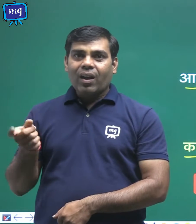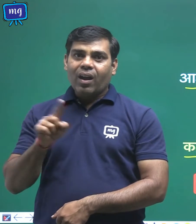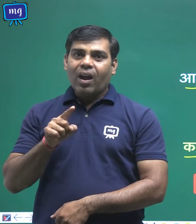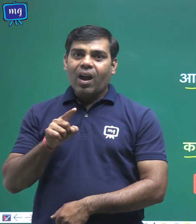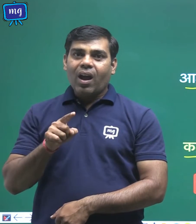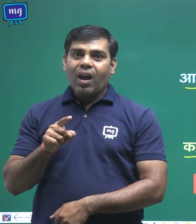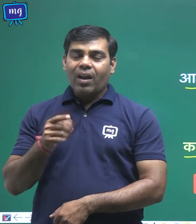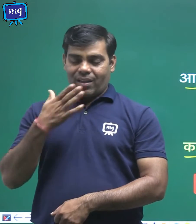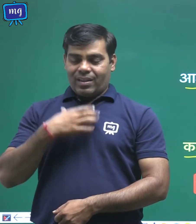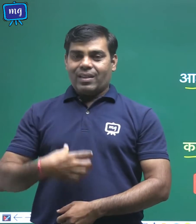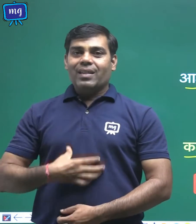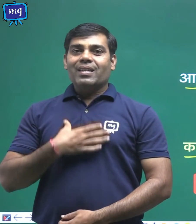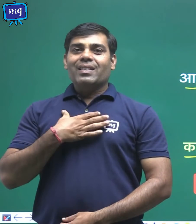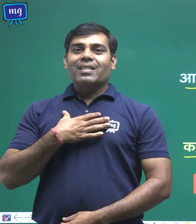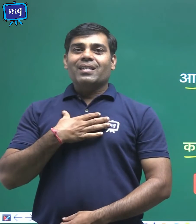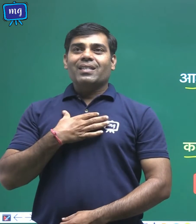असंतोष।